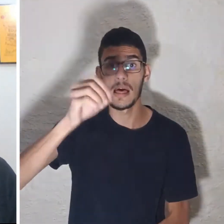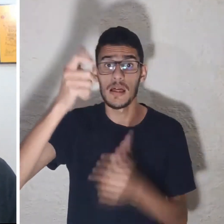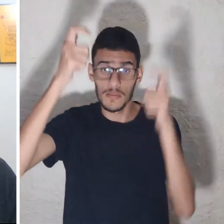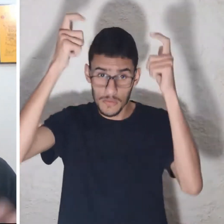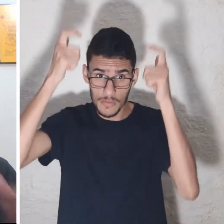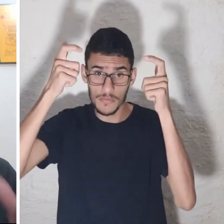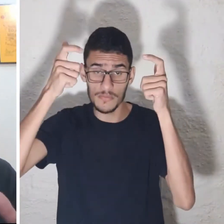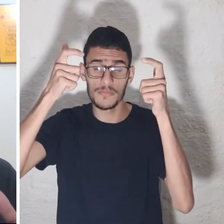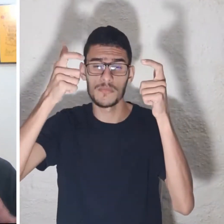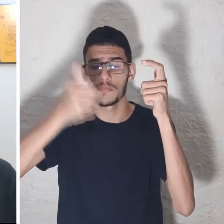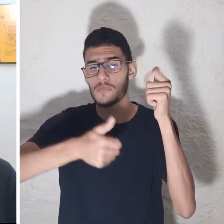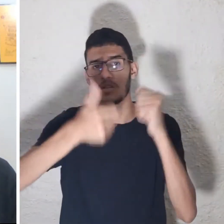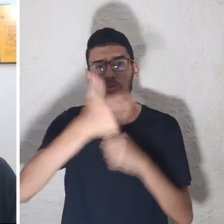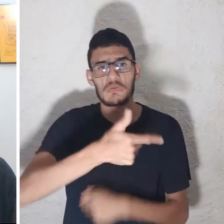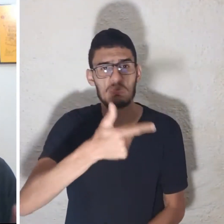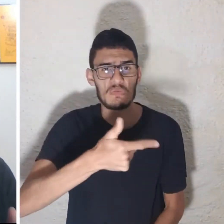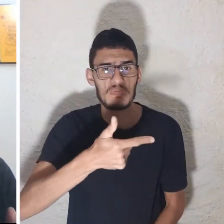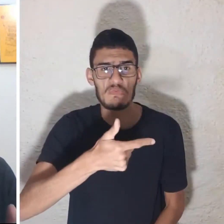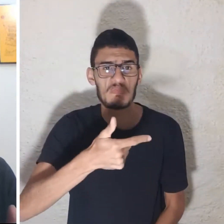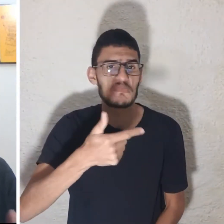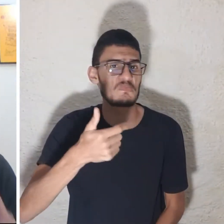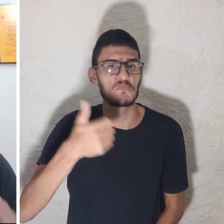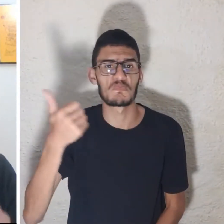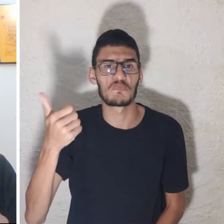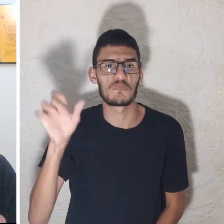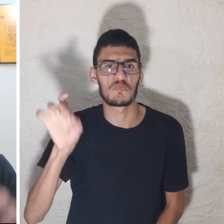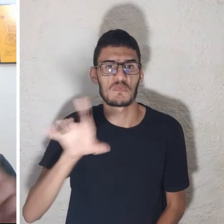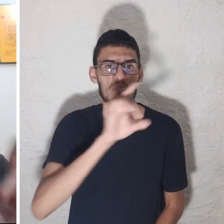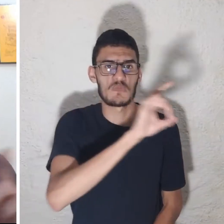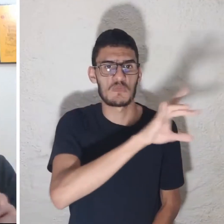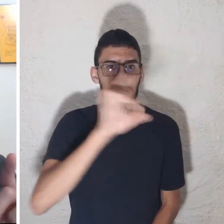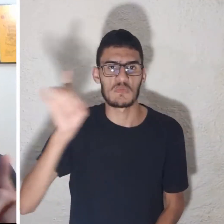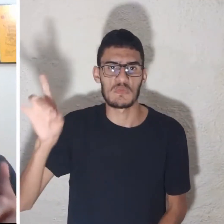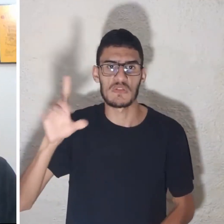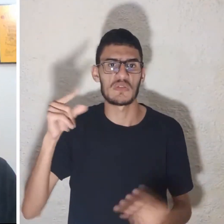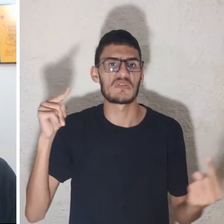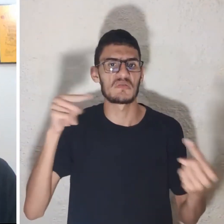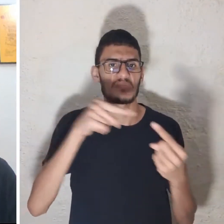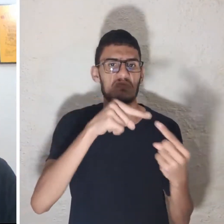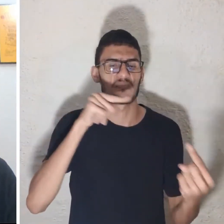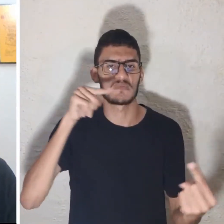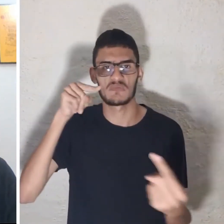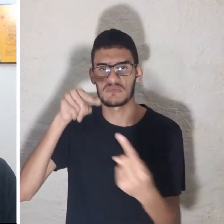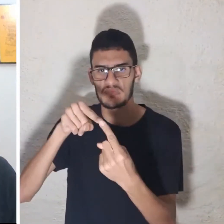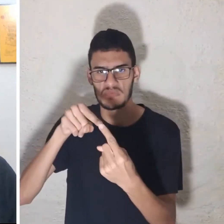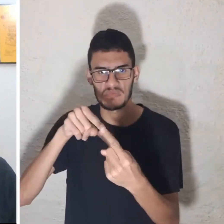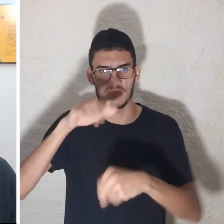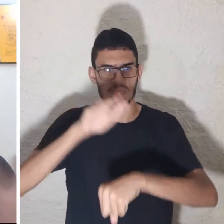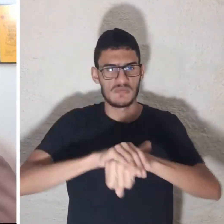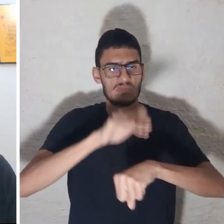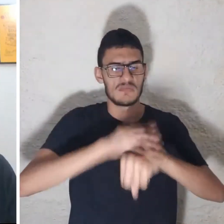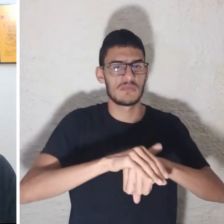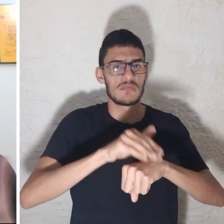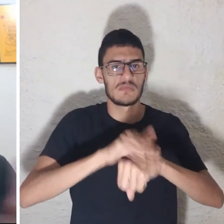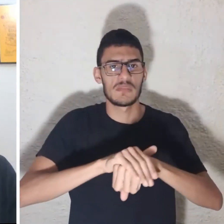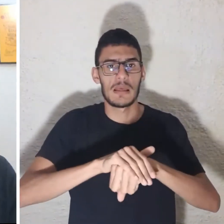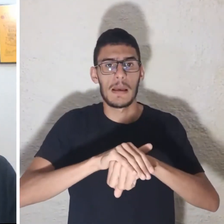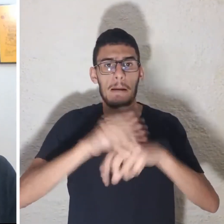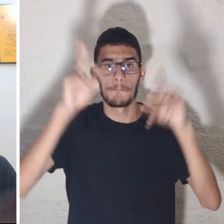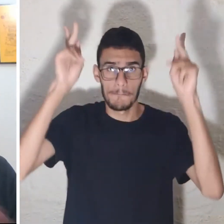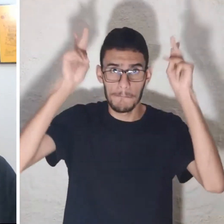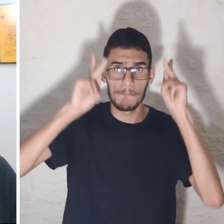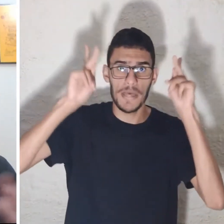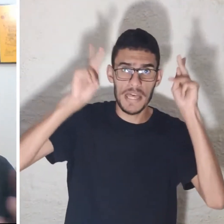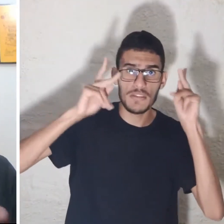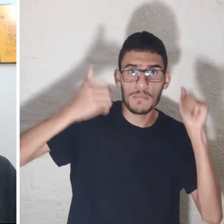quando a gente fala de primeiro reinado ou segundo reinado, cada um desses reinados corresponde ao governo dos